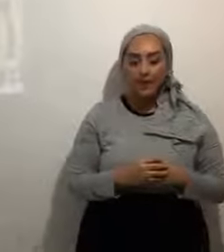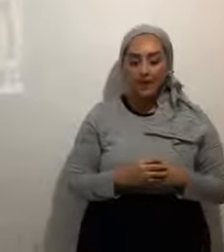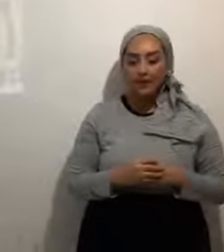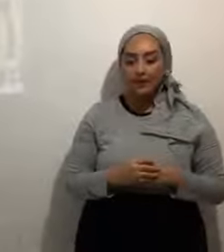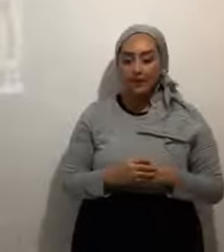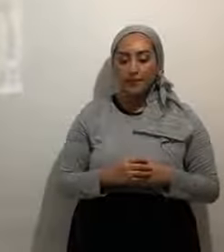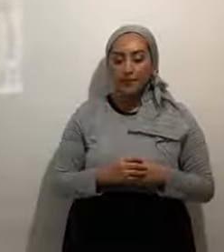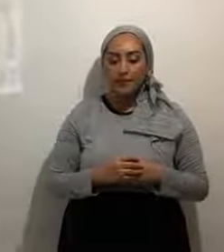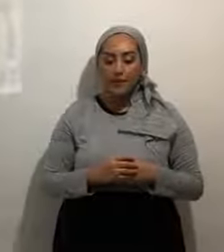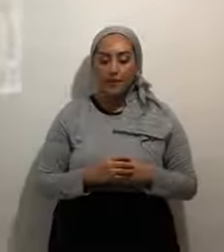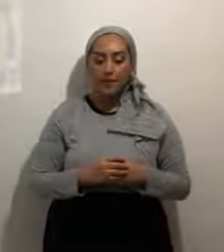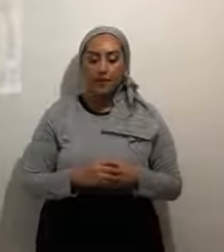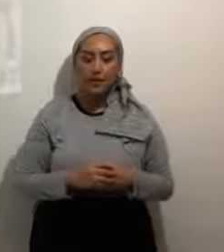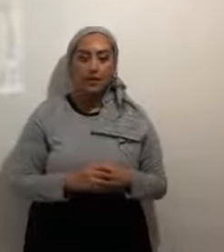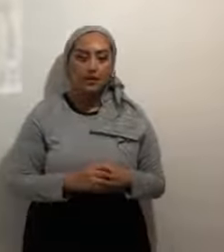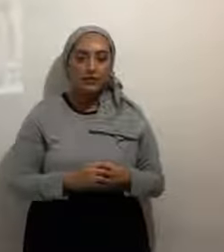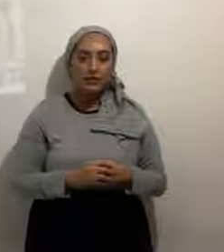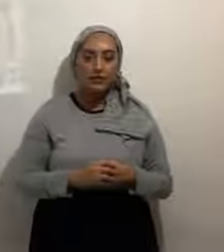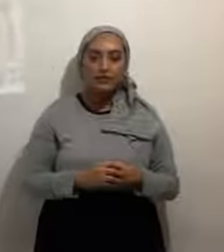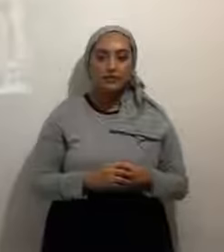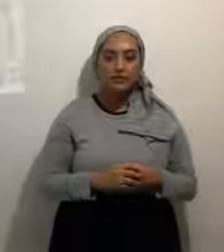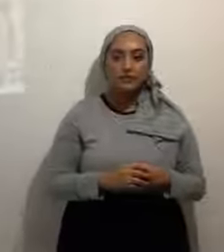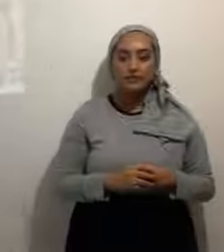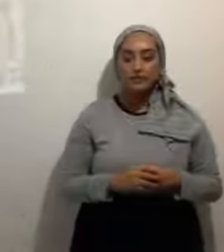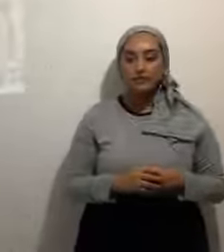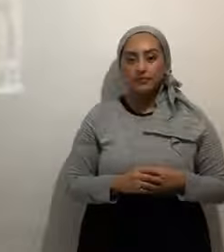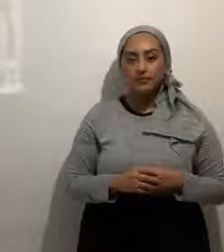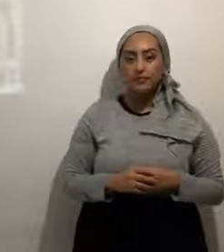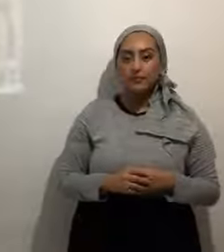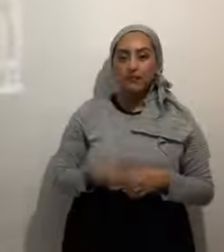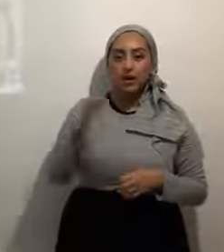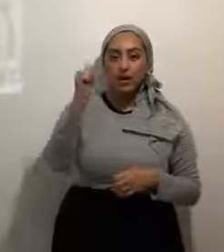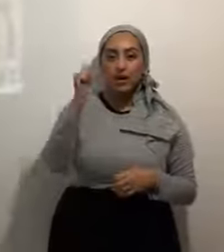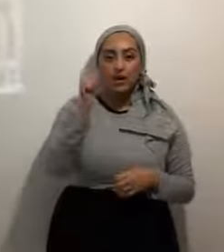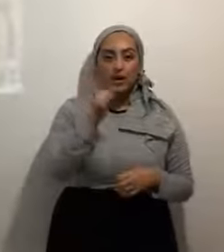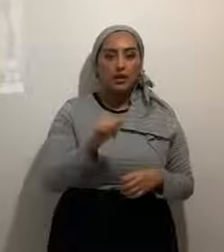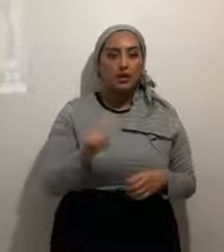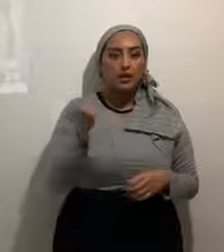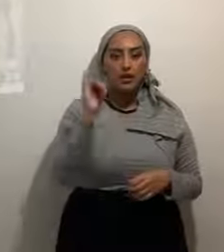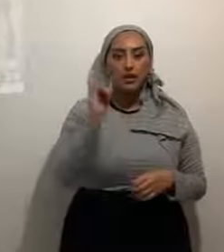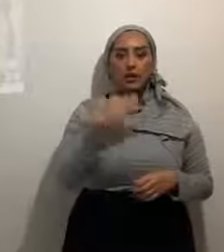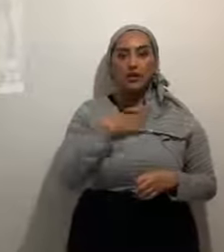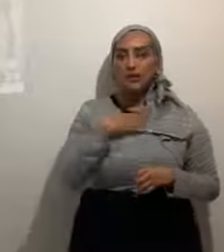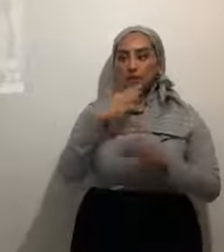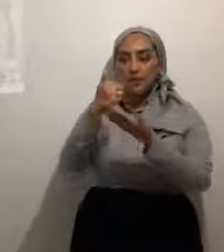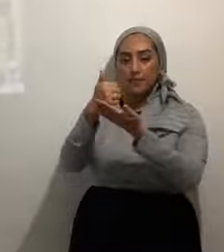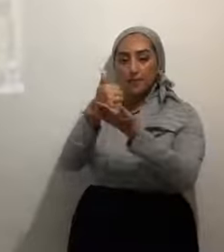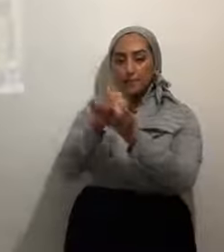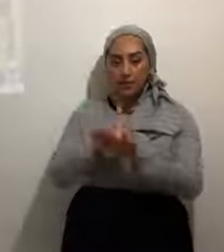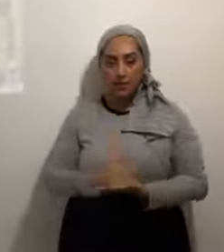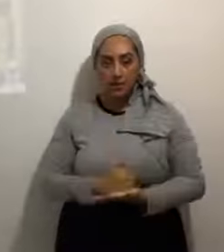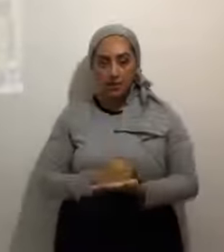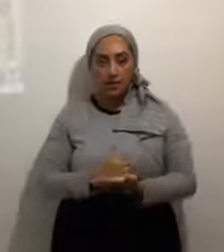Kasha, por favor, ¿sí? Adonai Ismoreja, Adonai Sleja